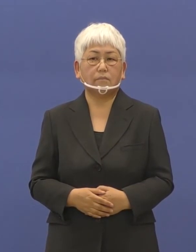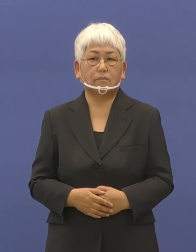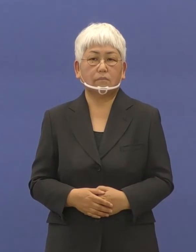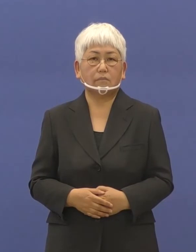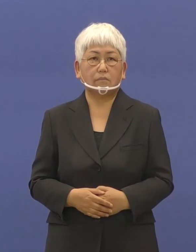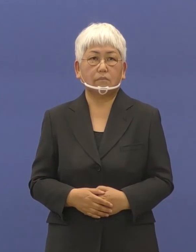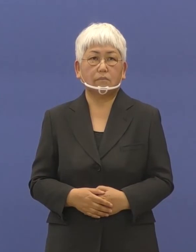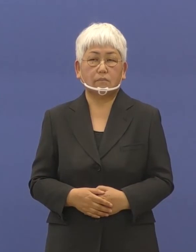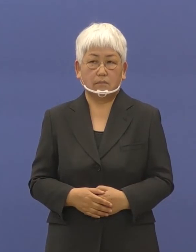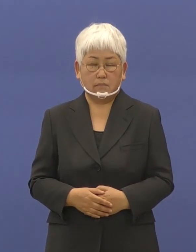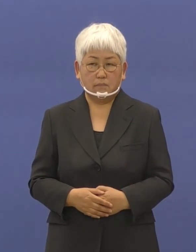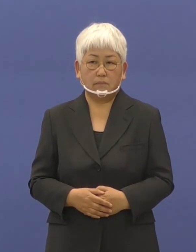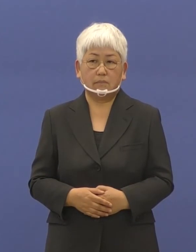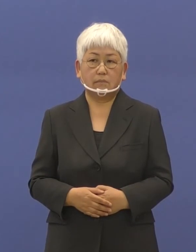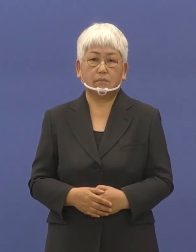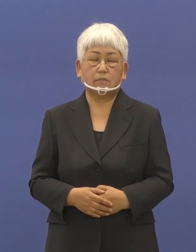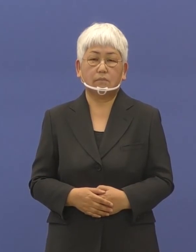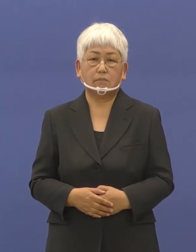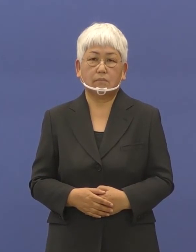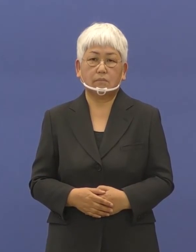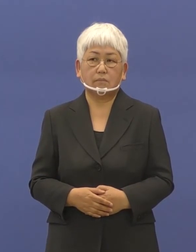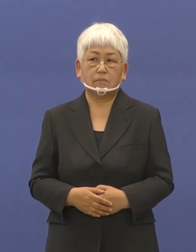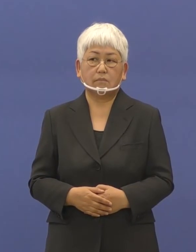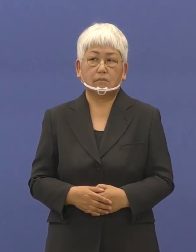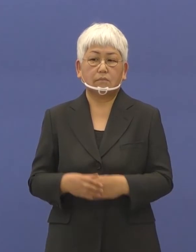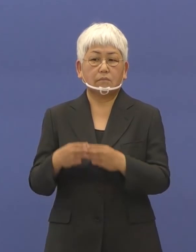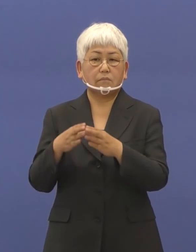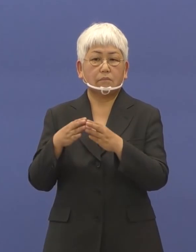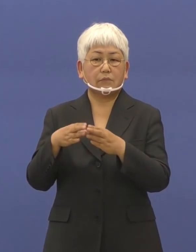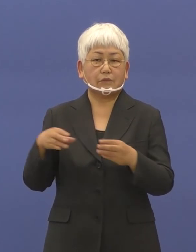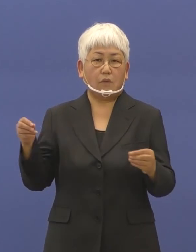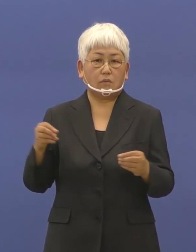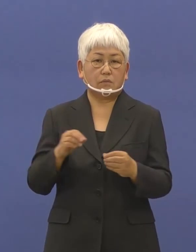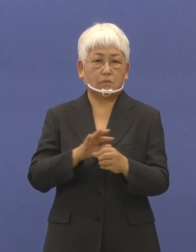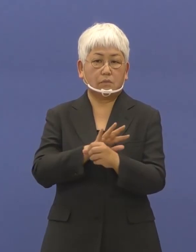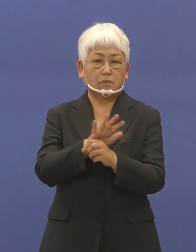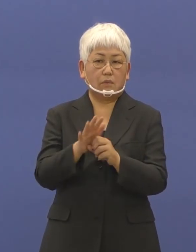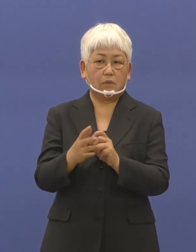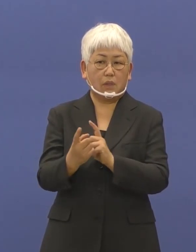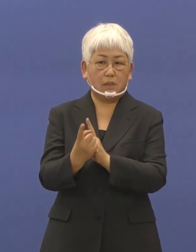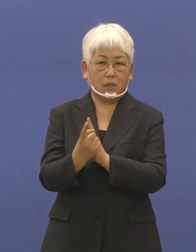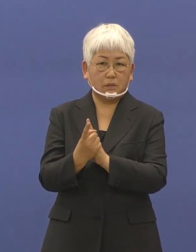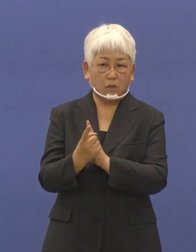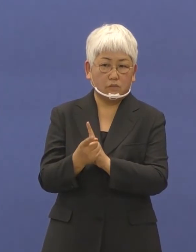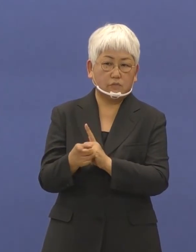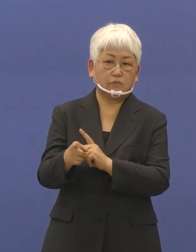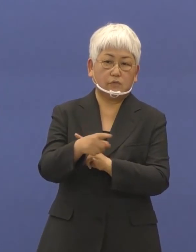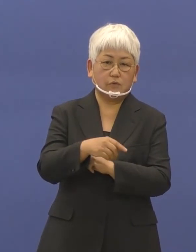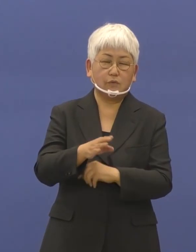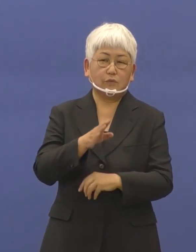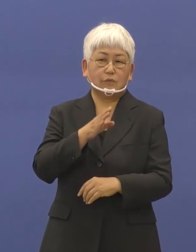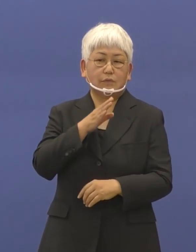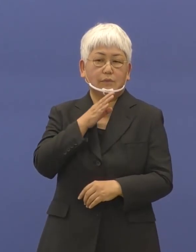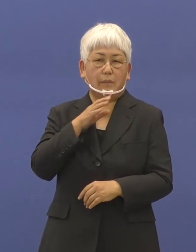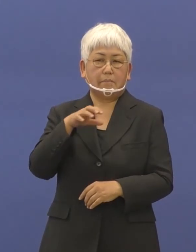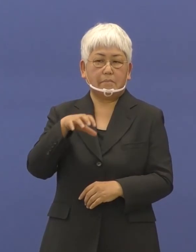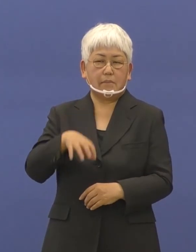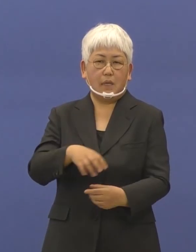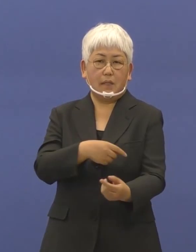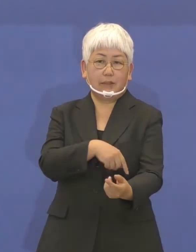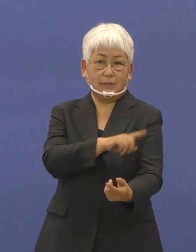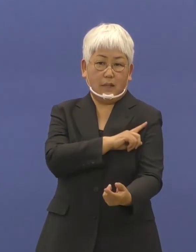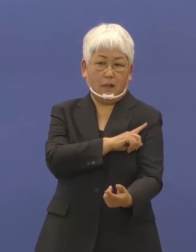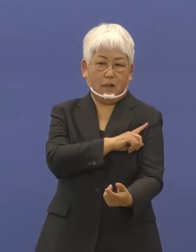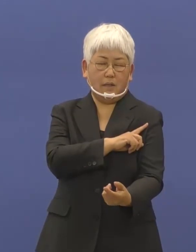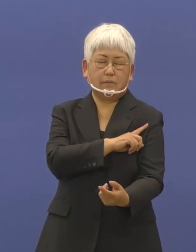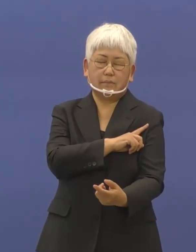そうですね、日本のコロナ対策は現場力といいますか、一人